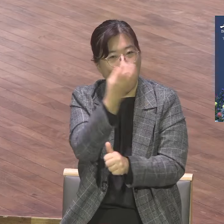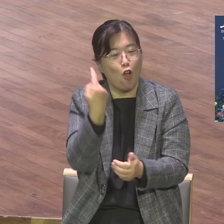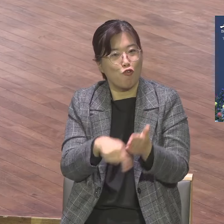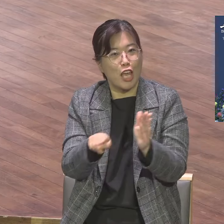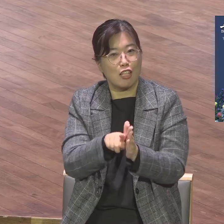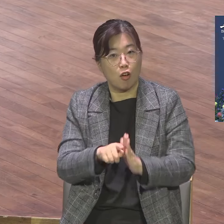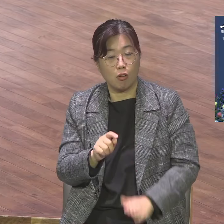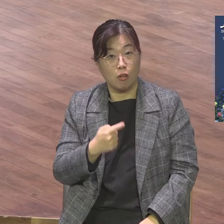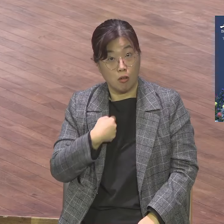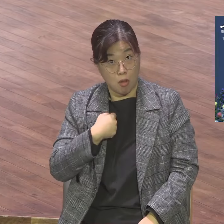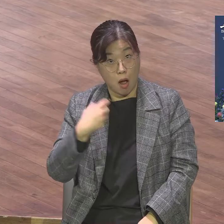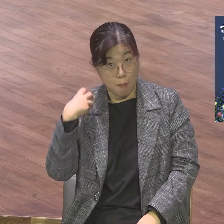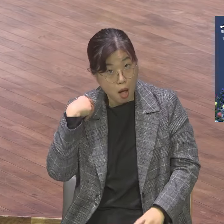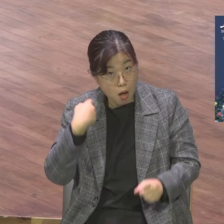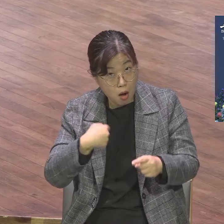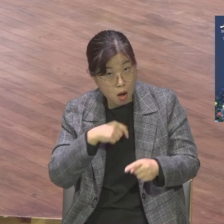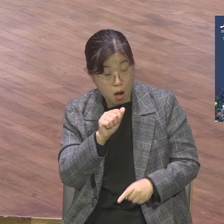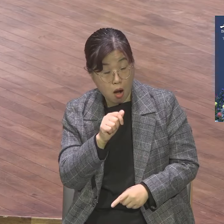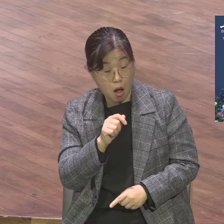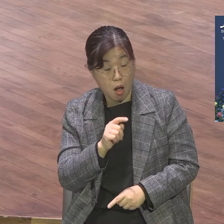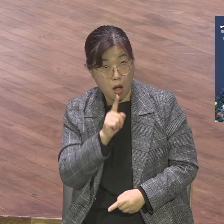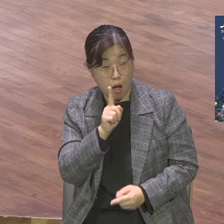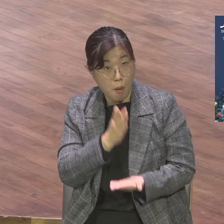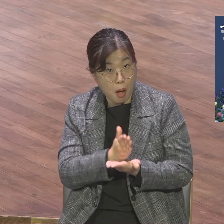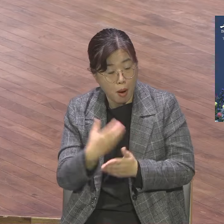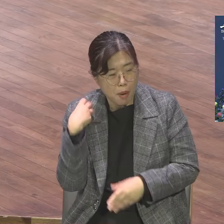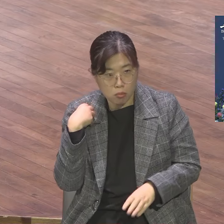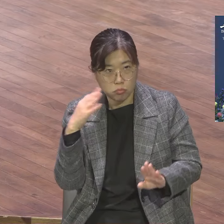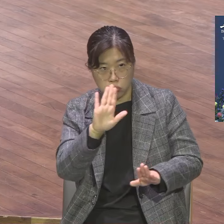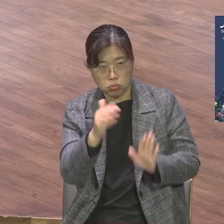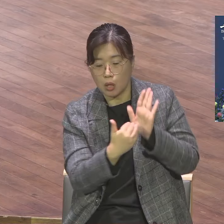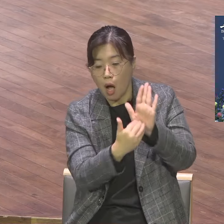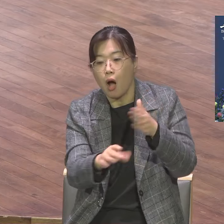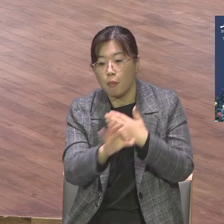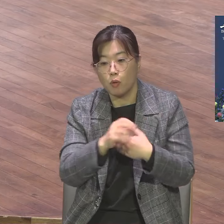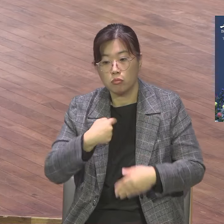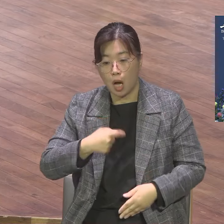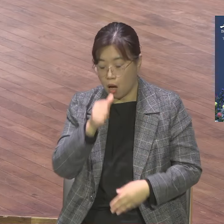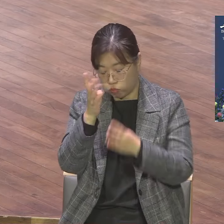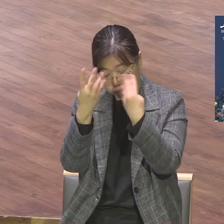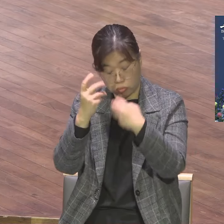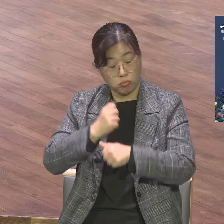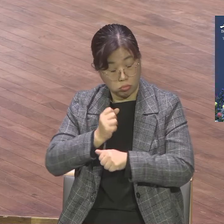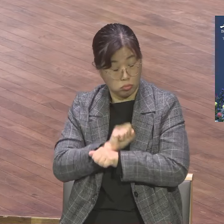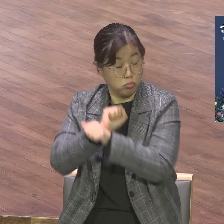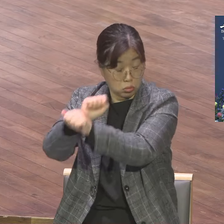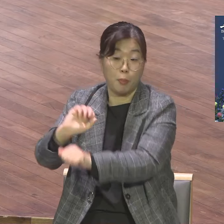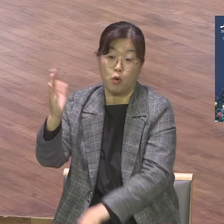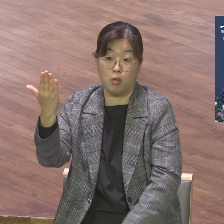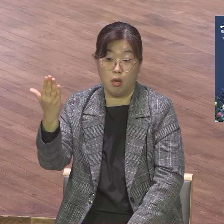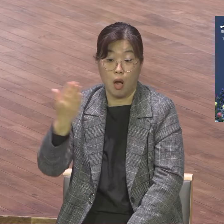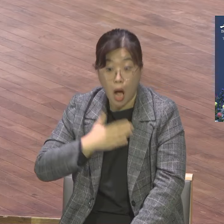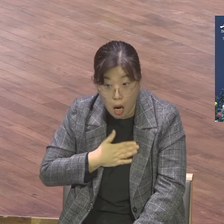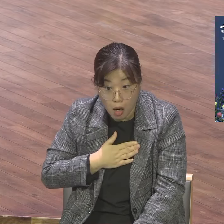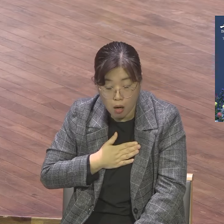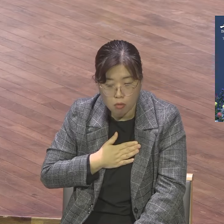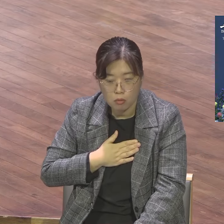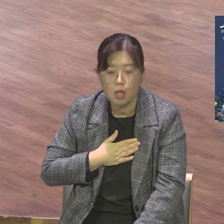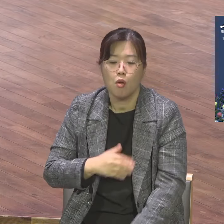그래서 우리 교회가요 10월 27일 날 오후 2시입니다. 싹 다 가야 돼요.